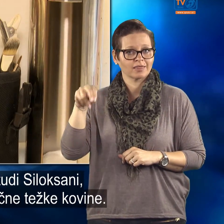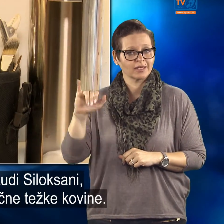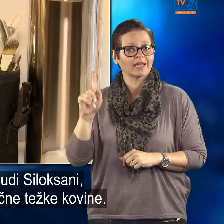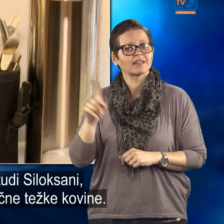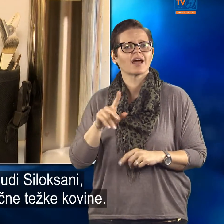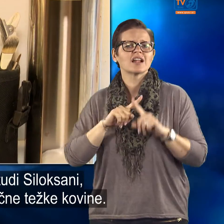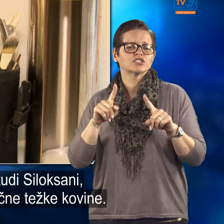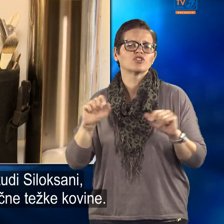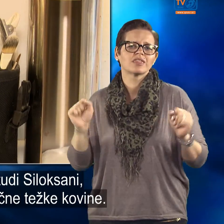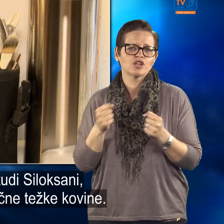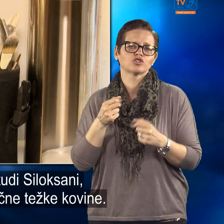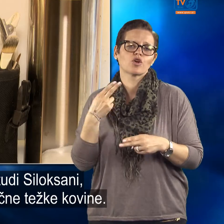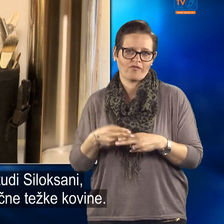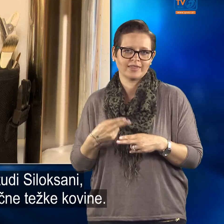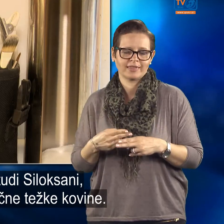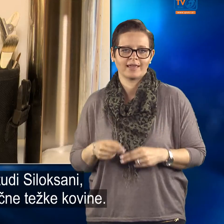in različne težke kovine.